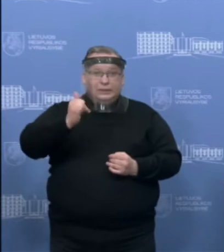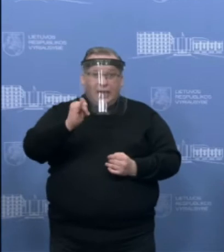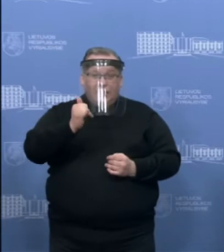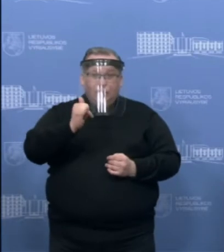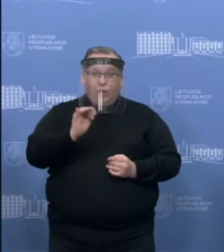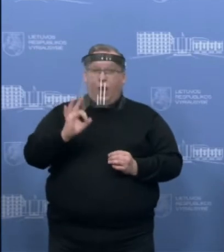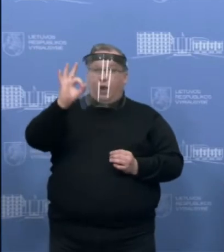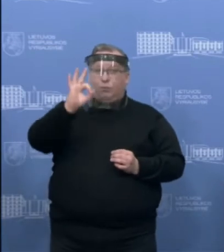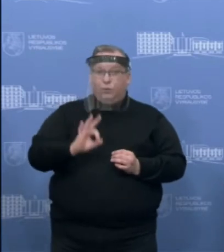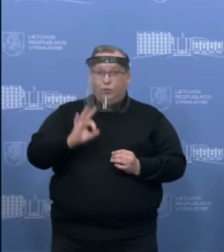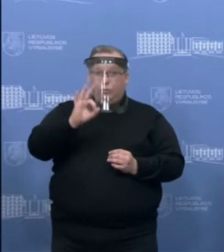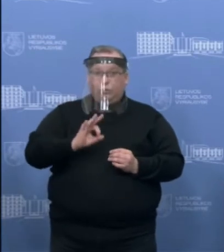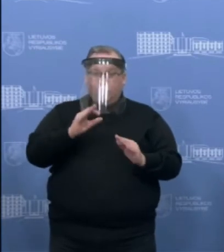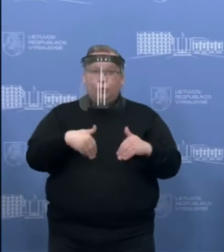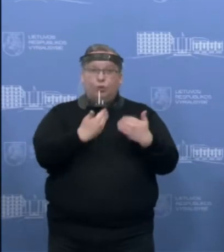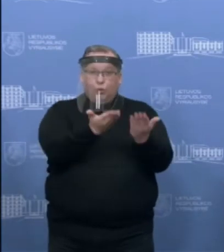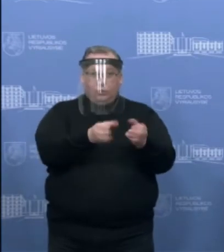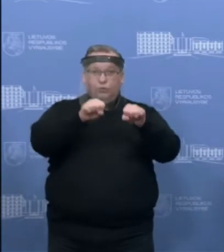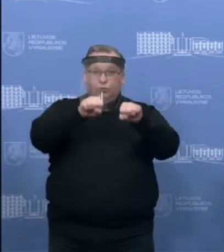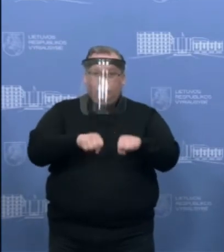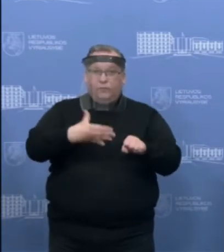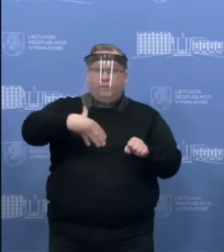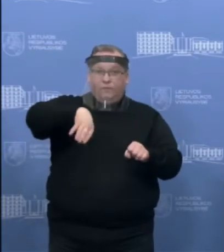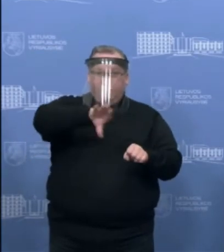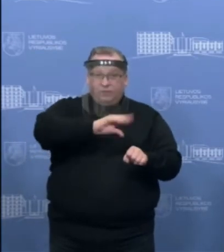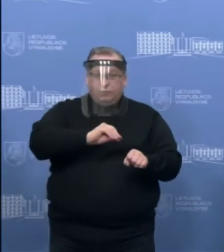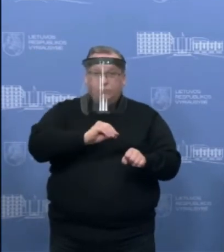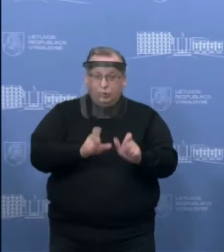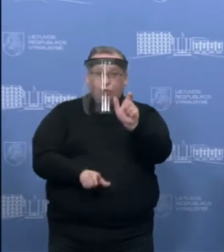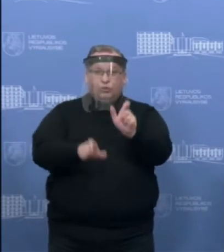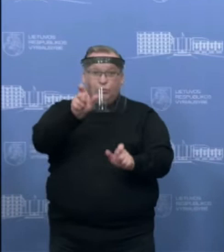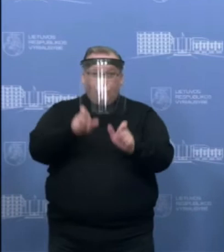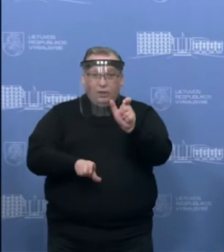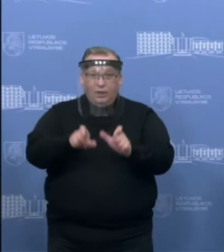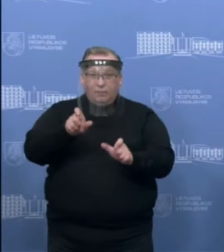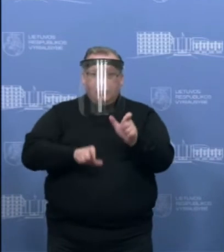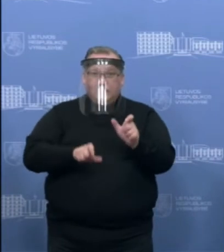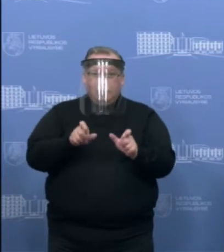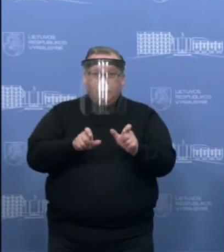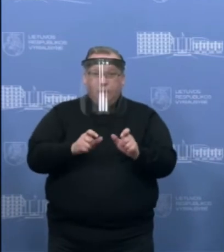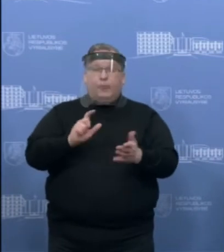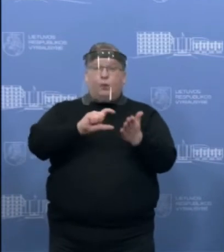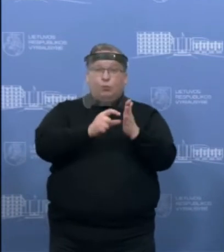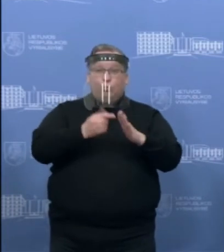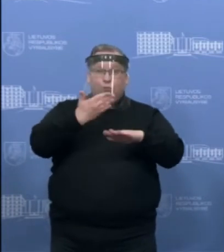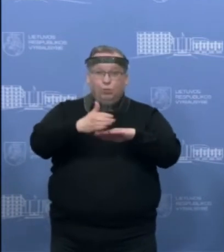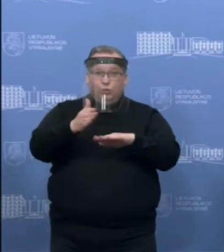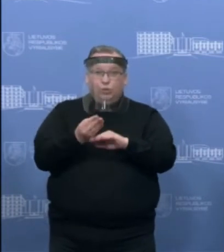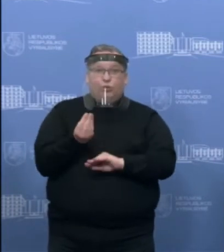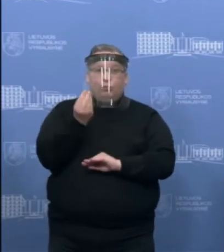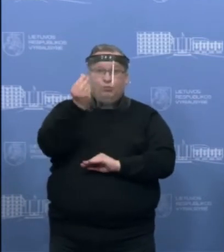ar palūkanų suteikti galimybę visiems privatiems, kitaip tariant, fiziniams asmenims, būsto paskolų